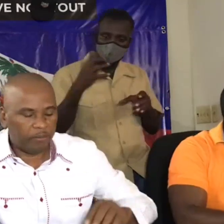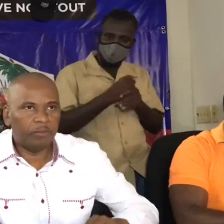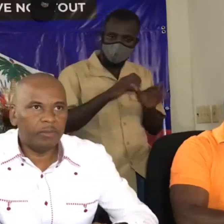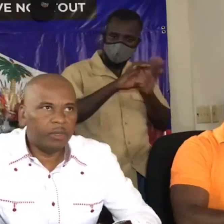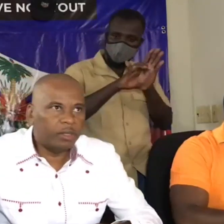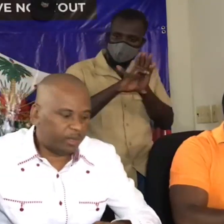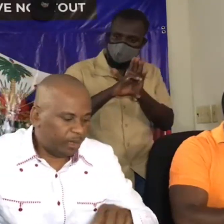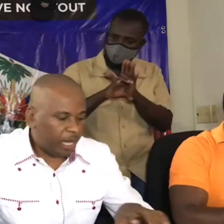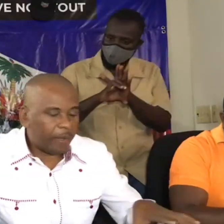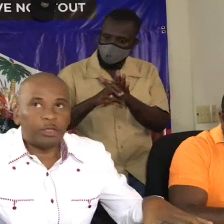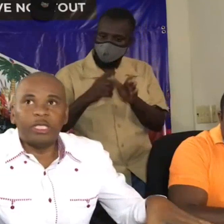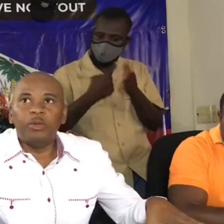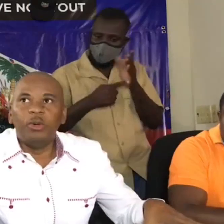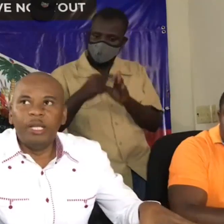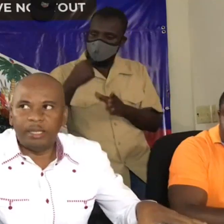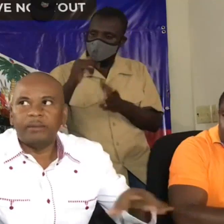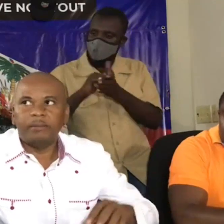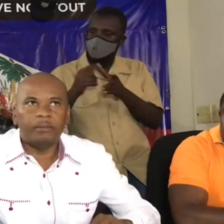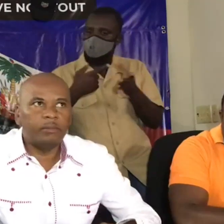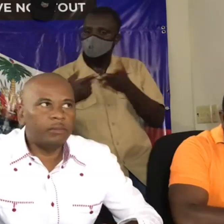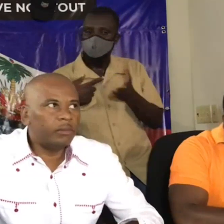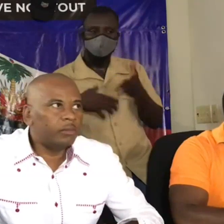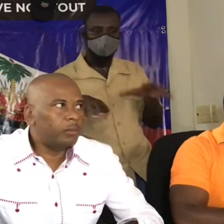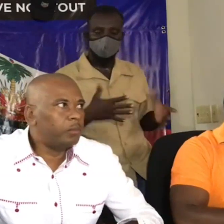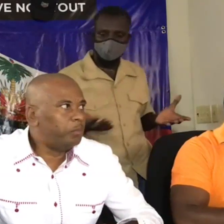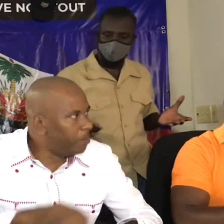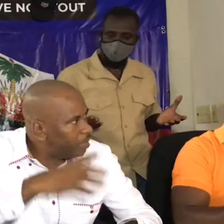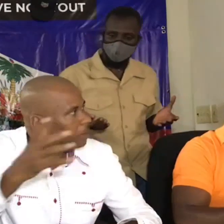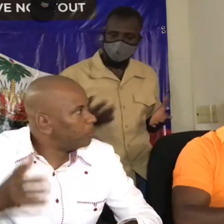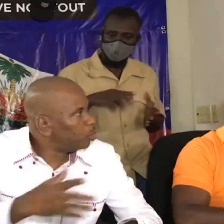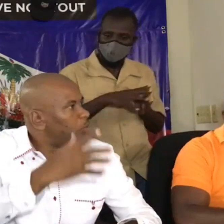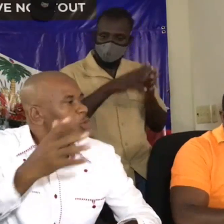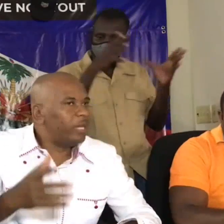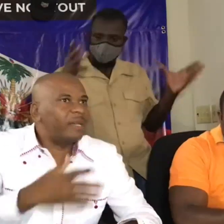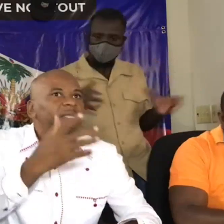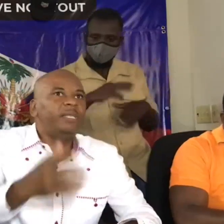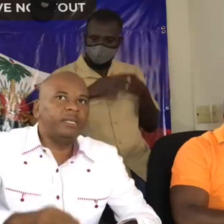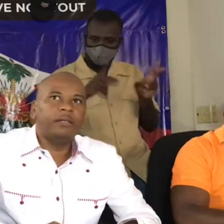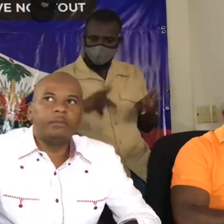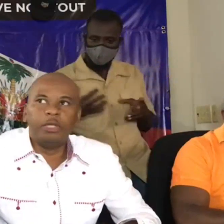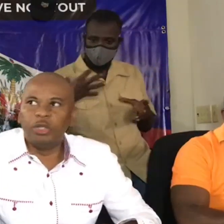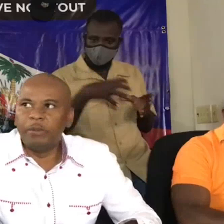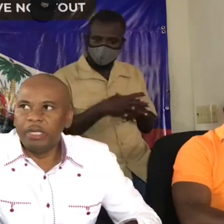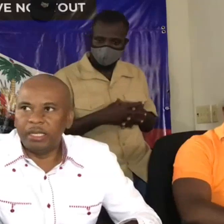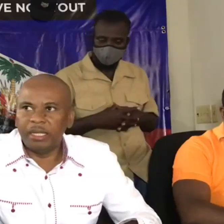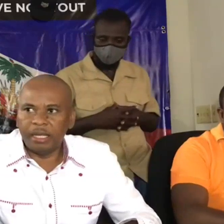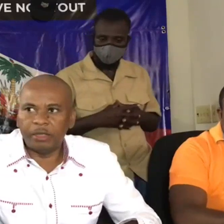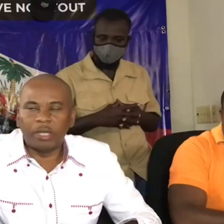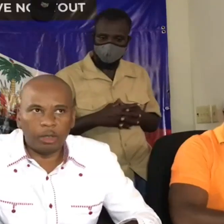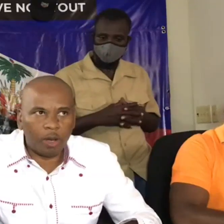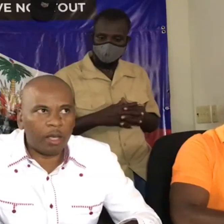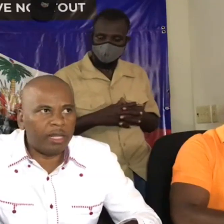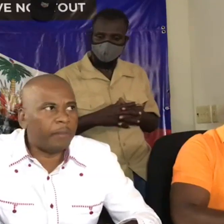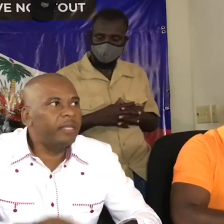longtemps, secteur va sortir une liste publique pour tout le monde connaît quantité de prisonniers politiques qui